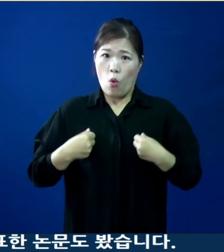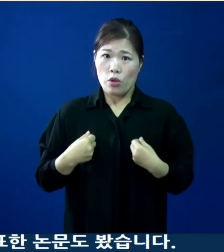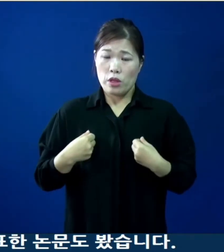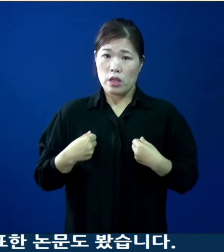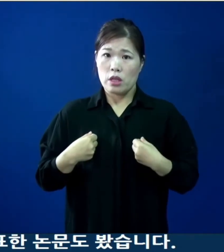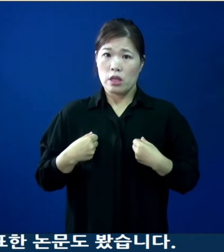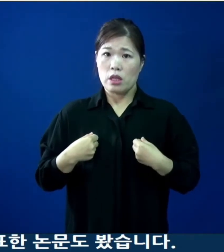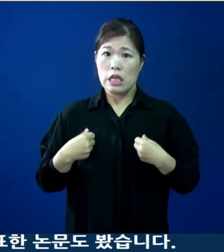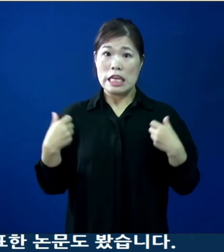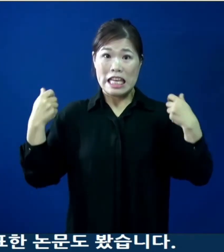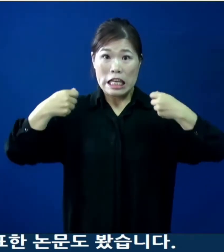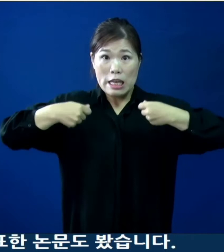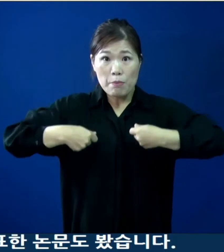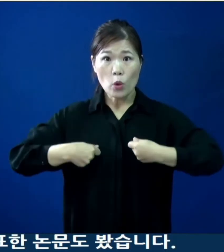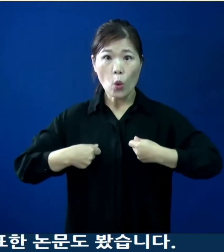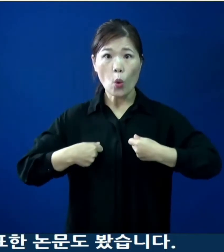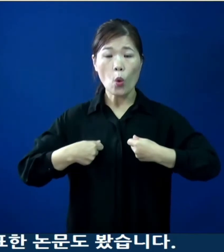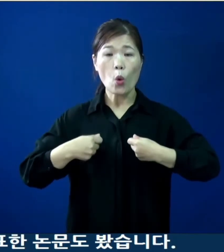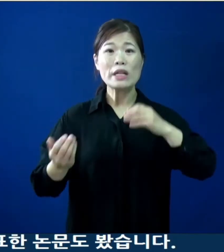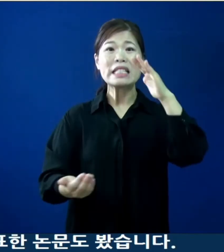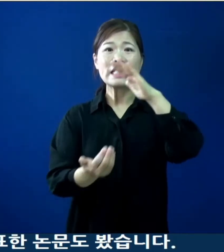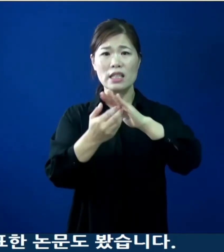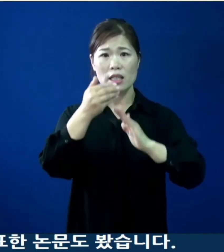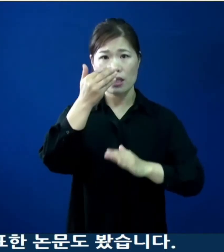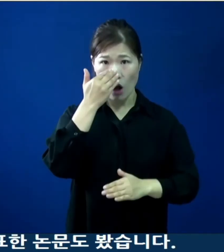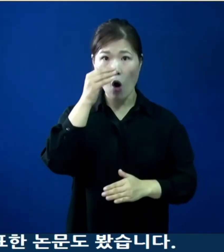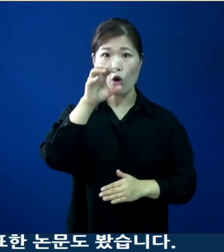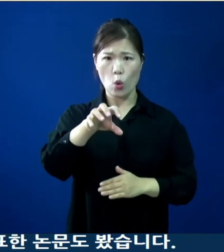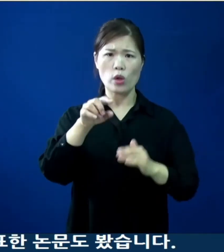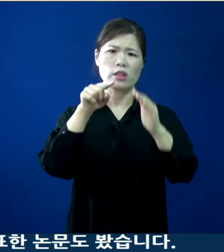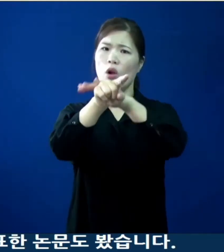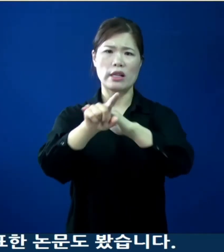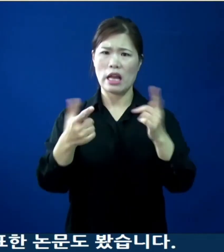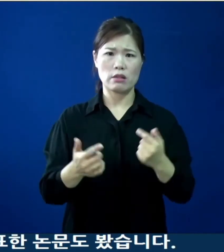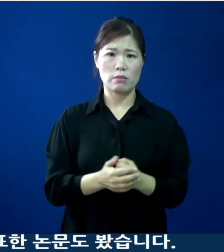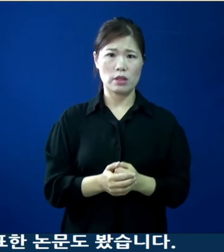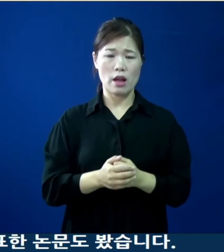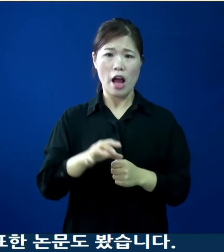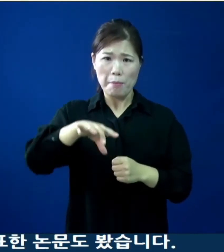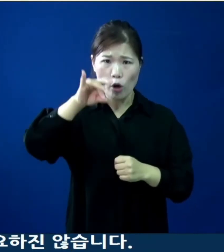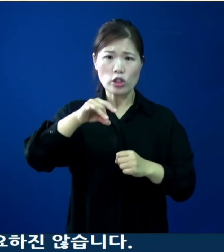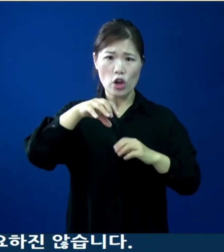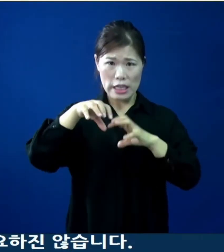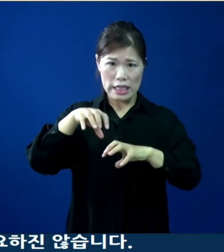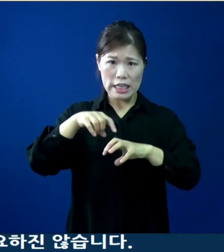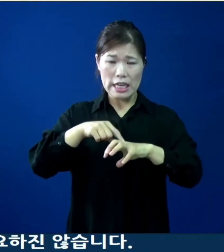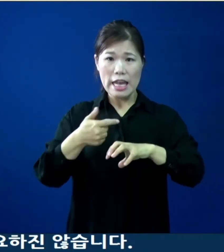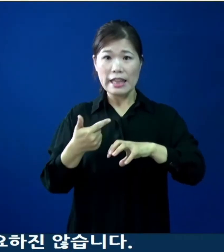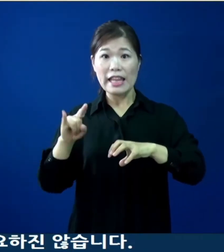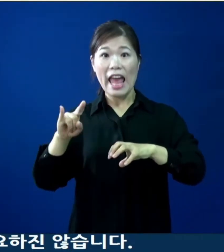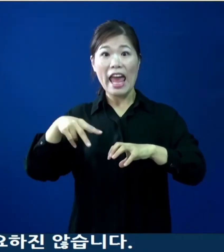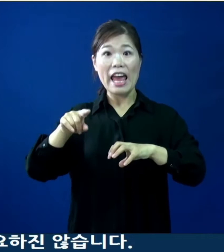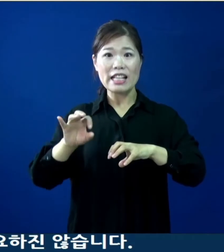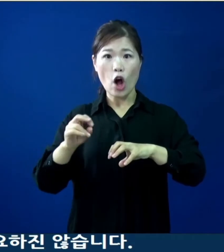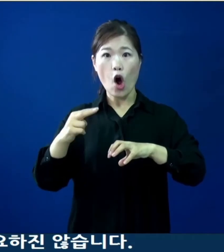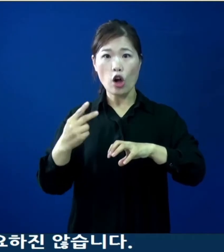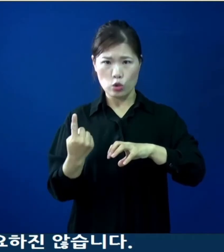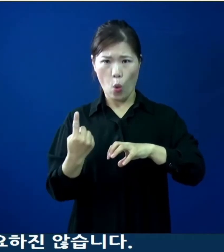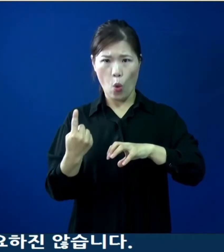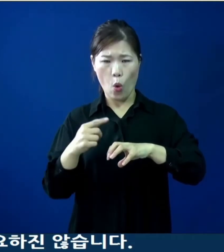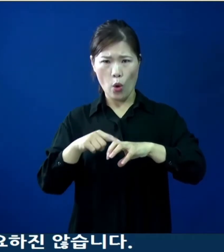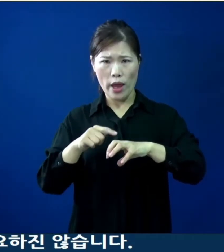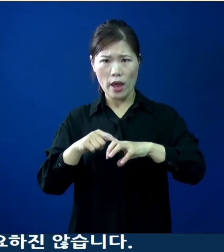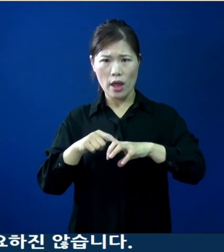겁니다. 지성소에 들어가려면 내 성소로 들어가서 지성소 앞에서 자신의